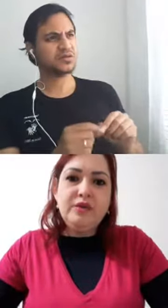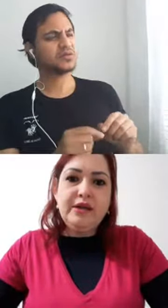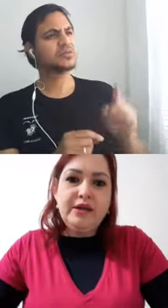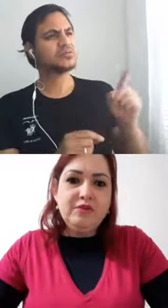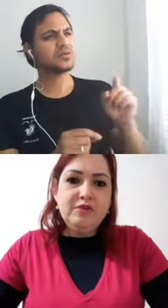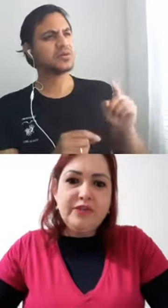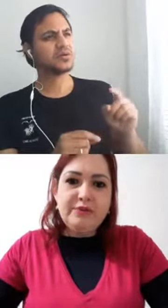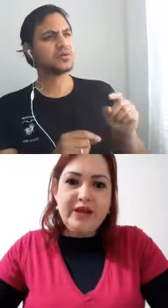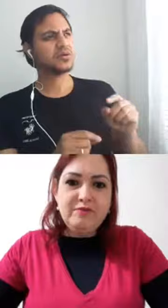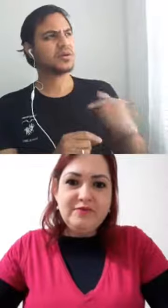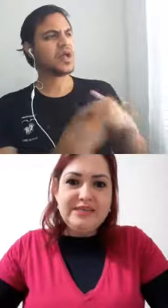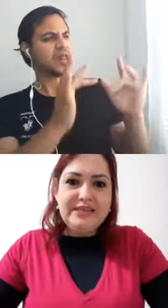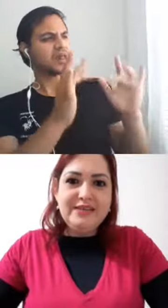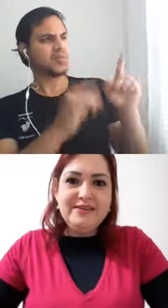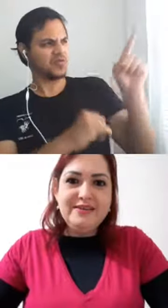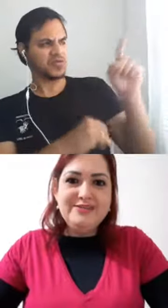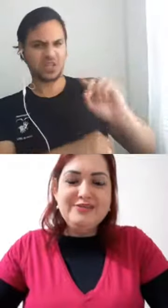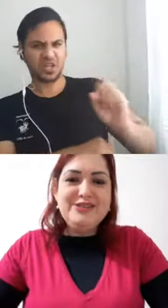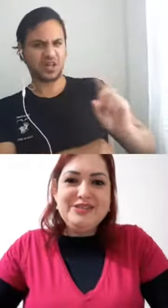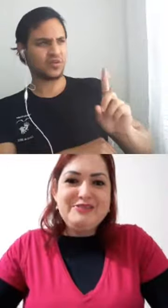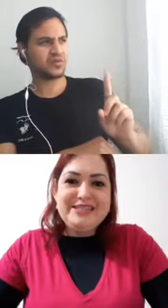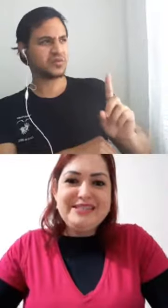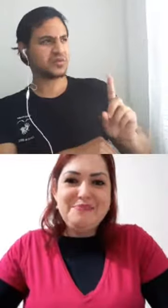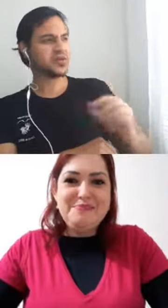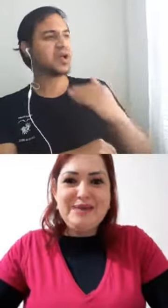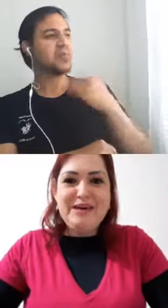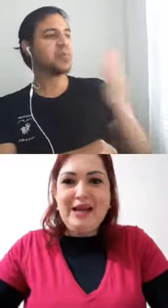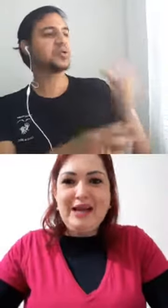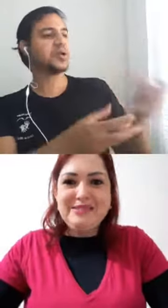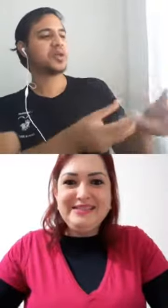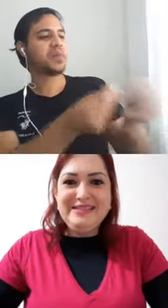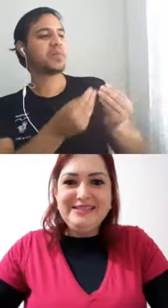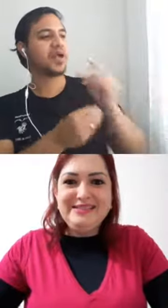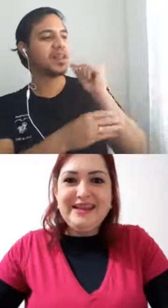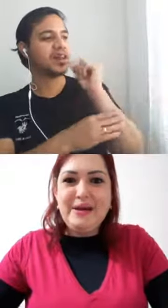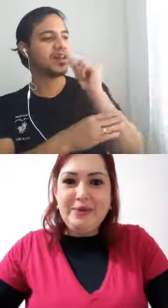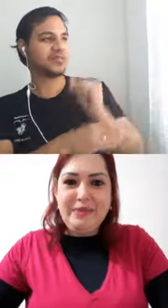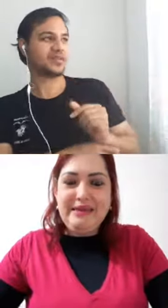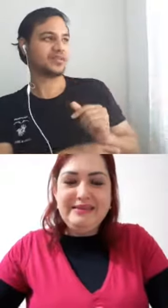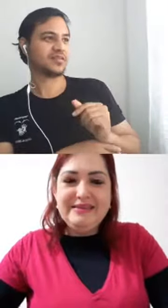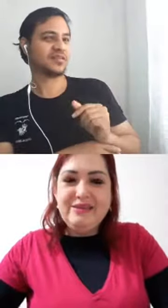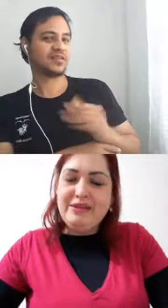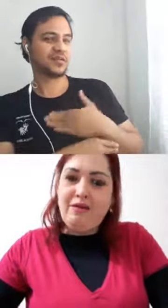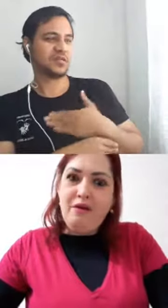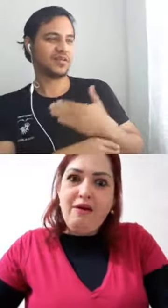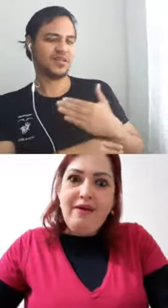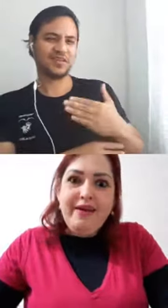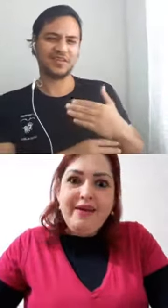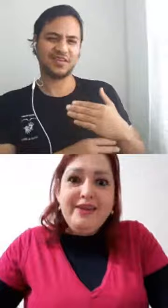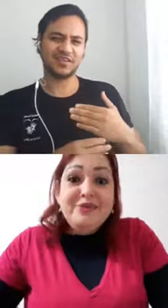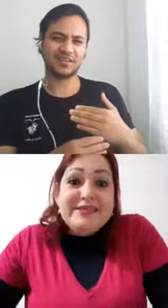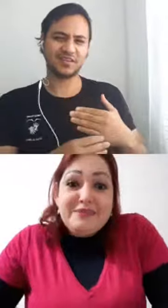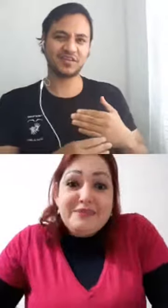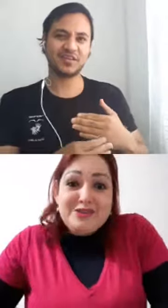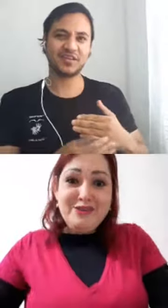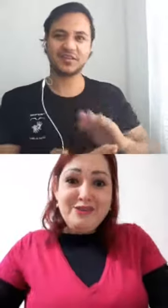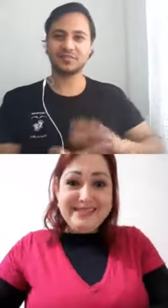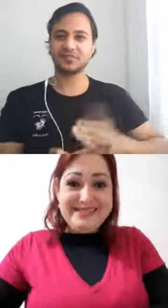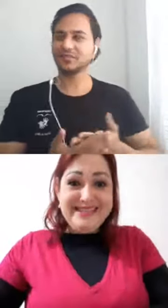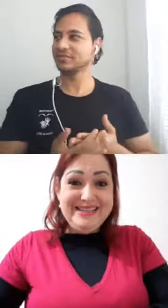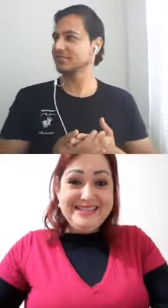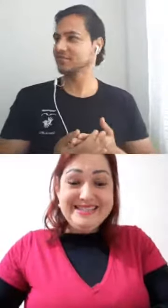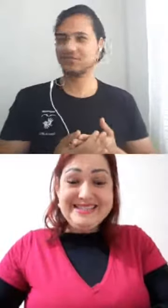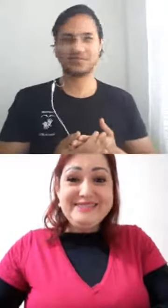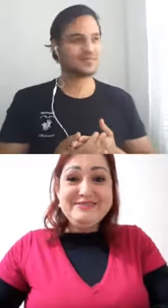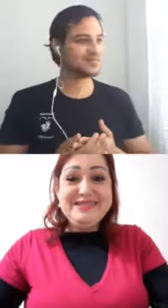viu? Eu não vou namorar com você. Não adianta você me pegar o lápis e entregar para mim e tal e tal. E o intérprete ficou